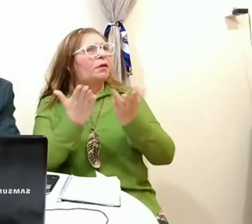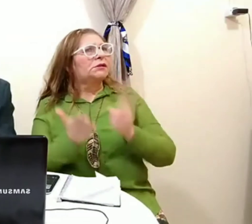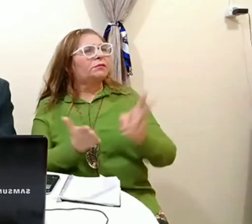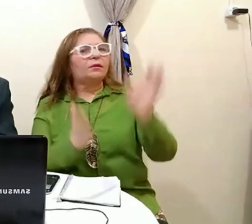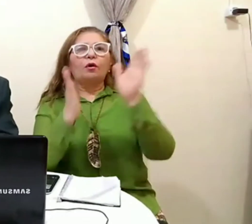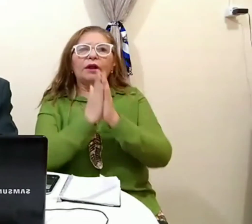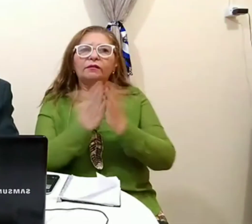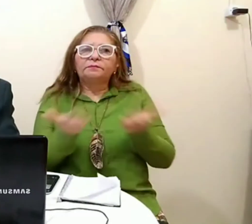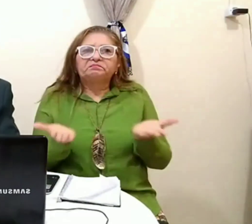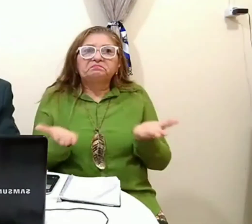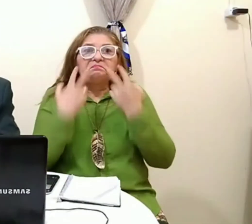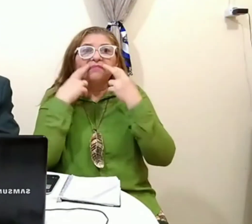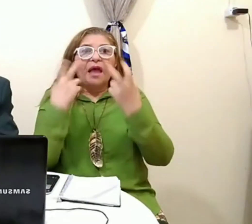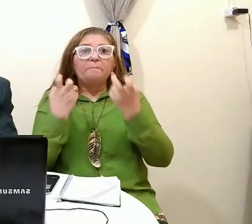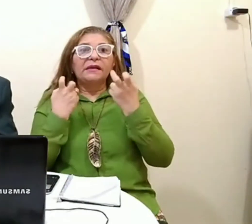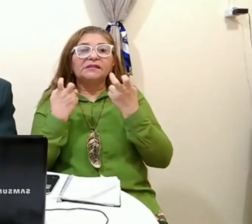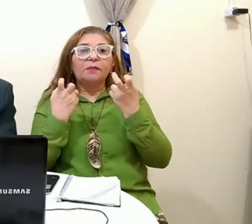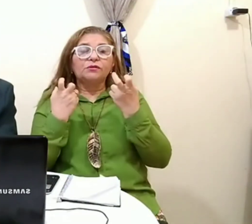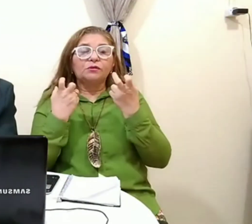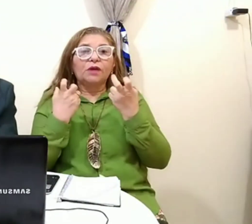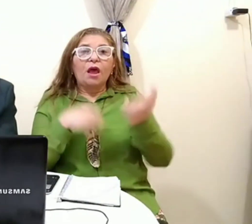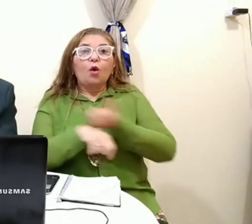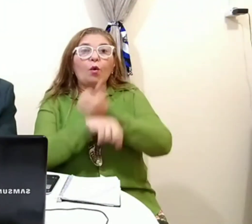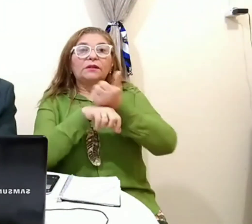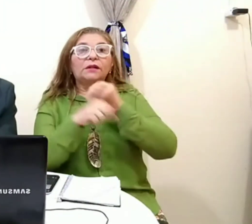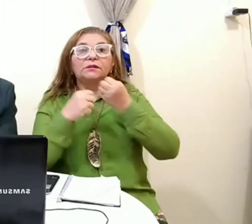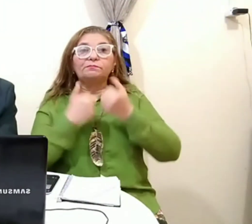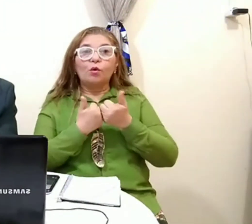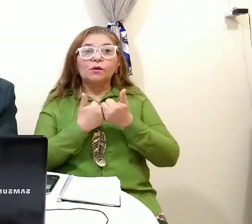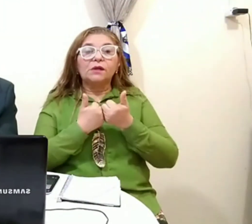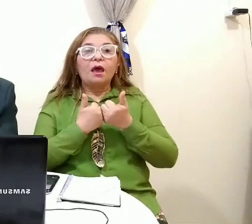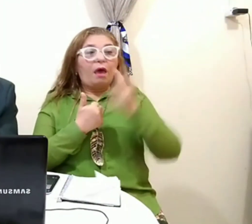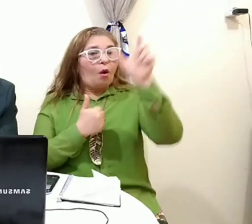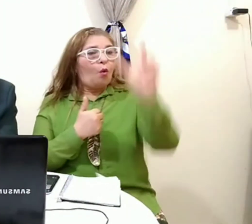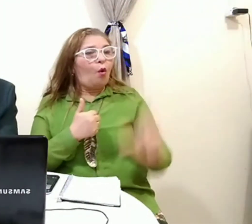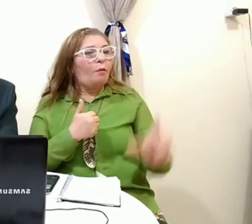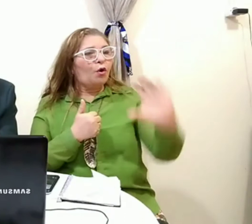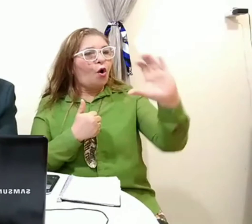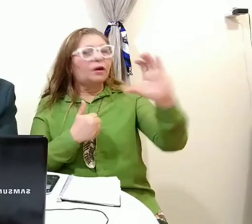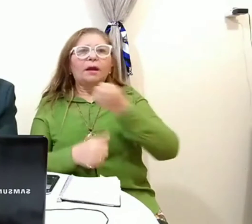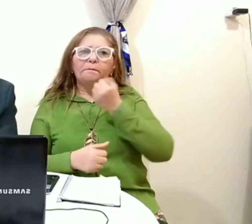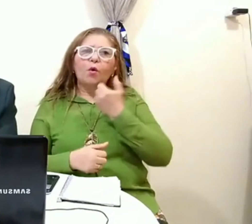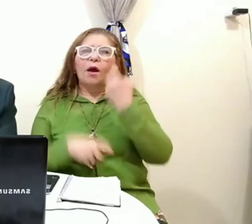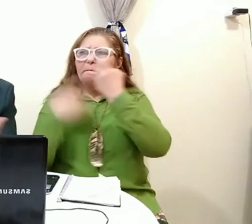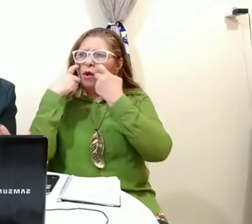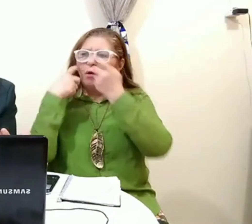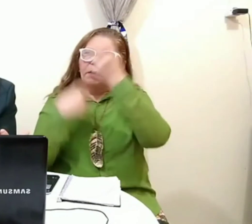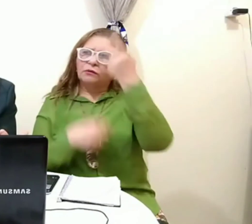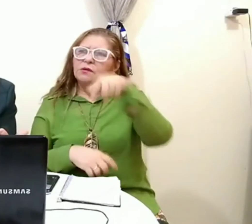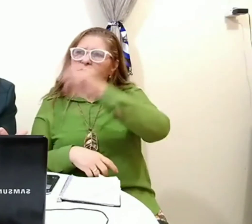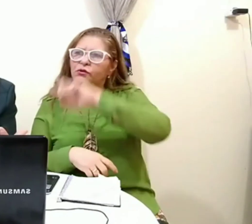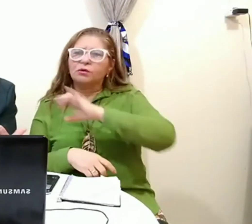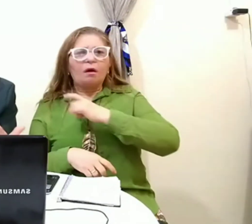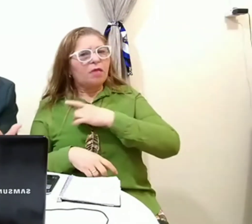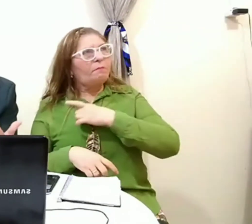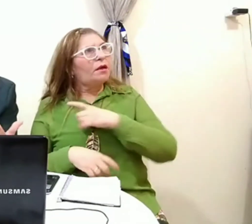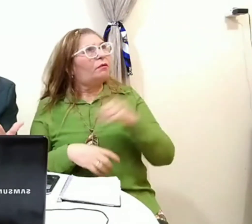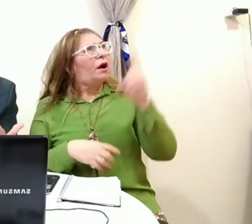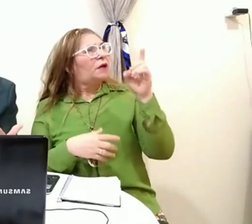Então você nota aqui algumas qualidades interessantes. Piedoso, uma pessoa boa, que está preocupado com os outros. Temente a Deus,